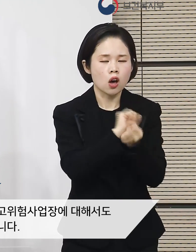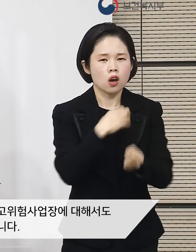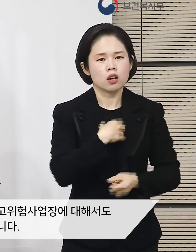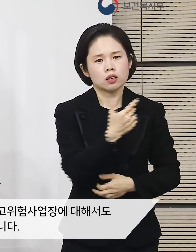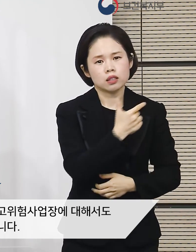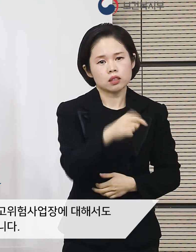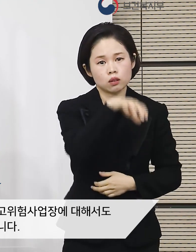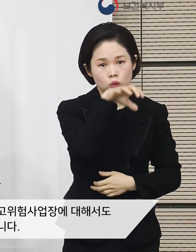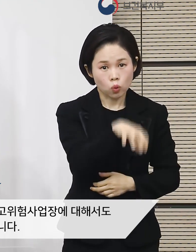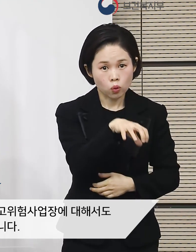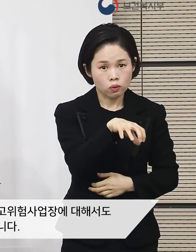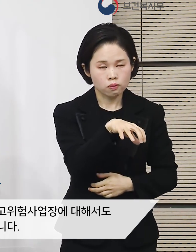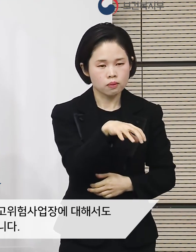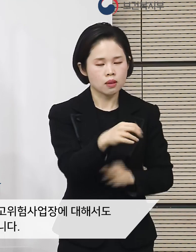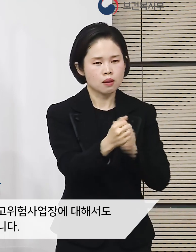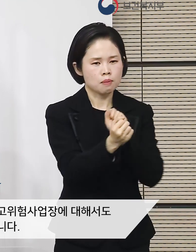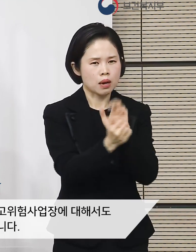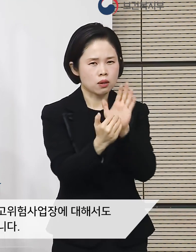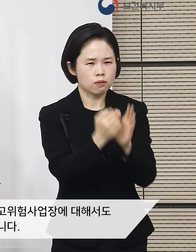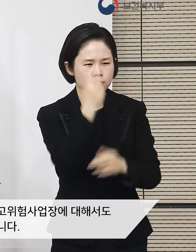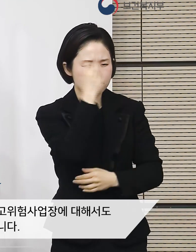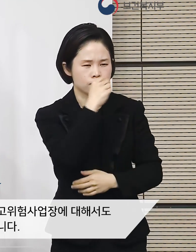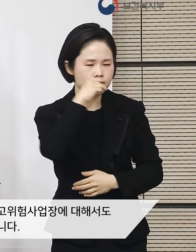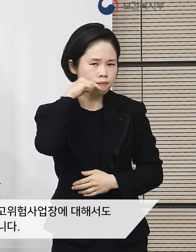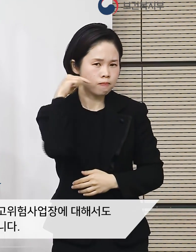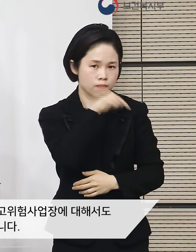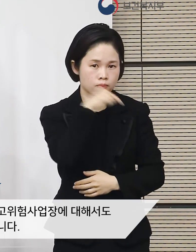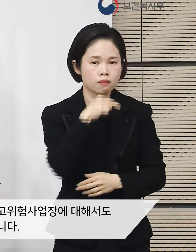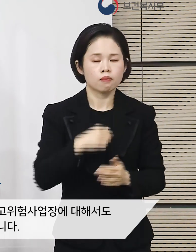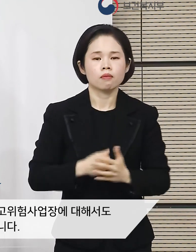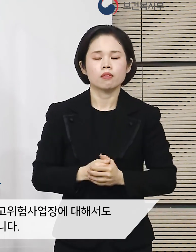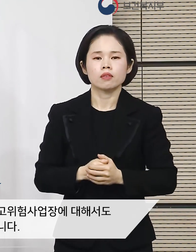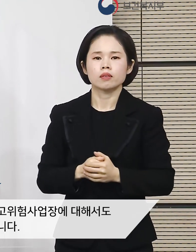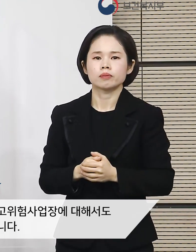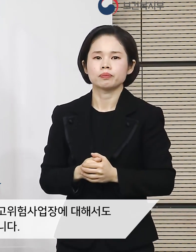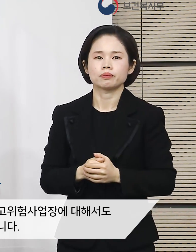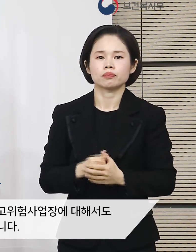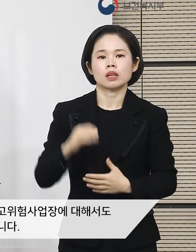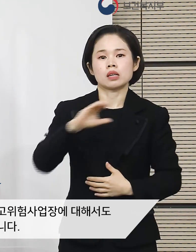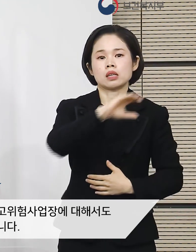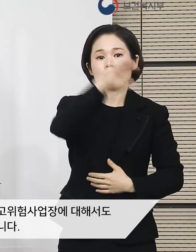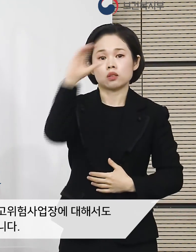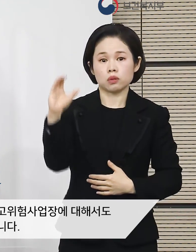대해서도 집중 점검하는 등 방역 관리를 철저히 이행할 것입니다.